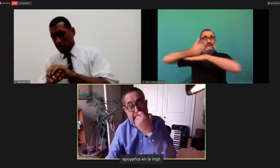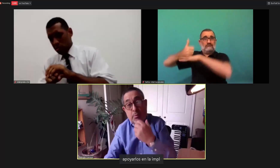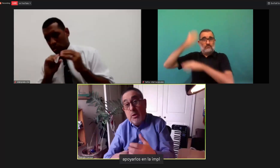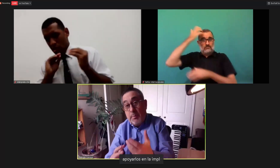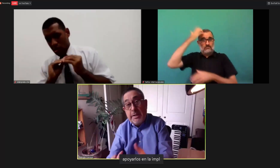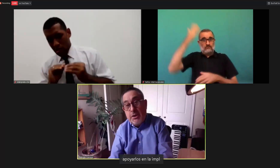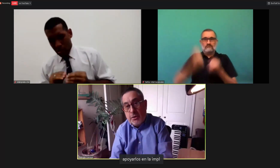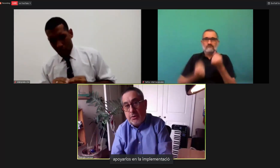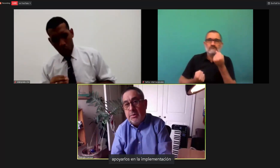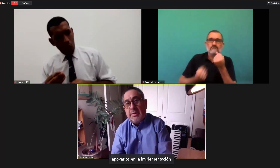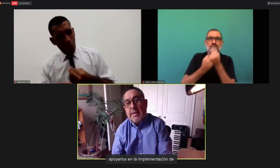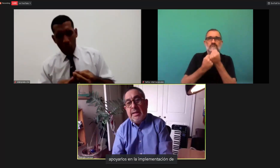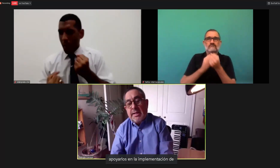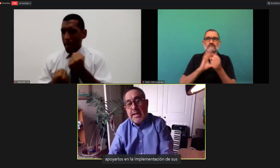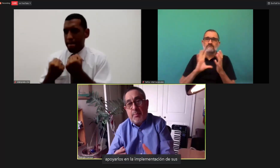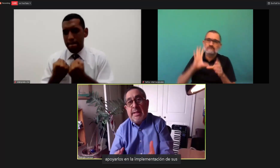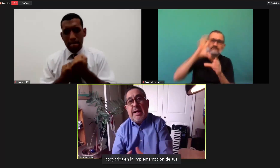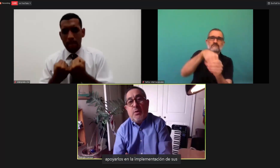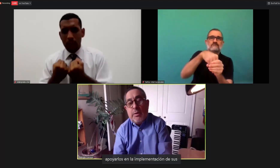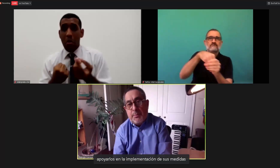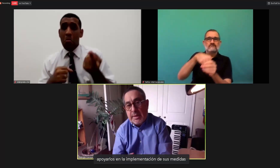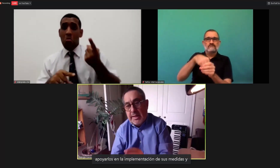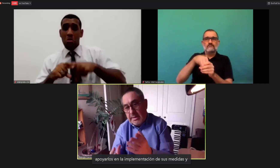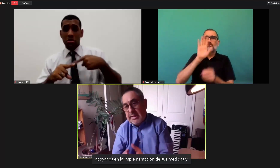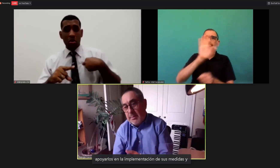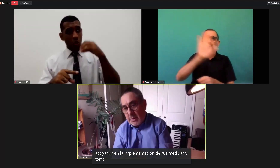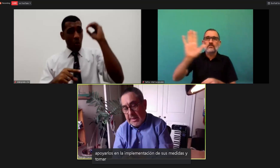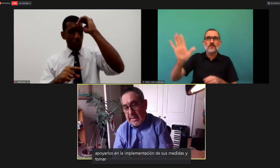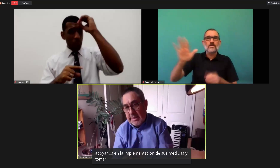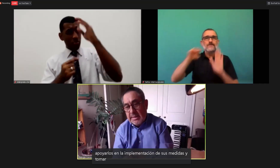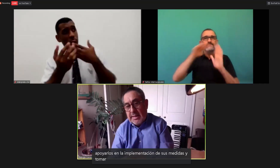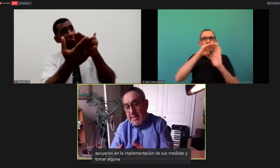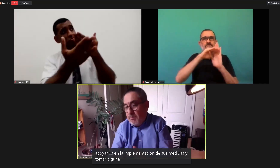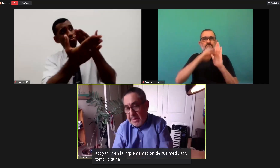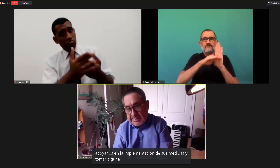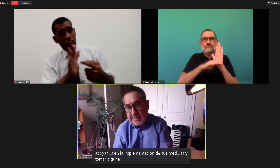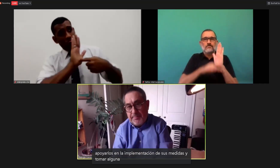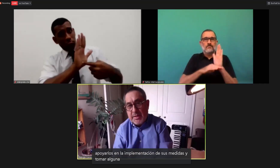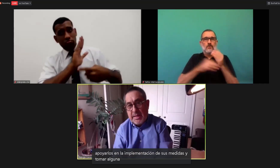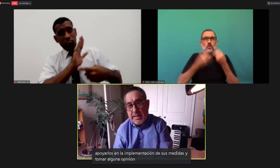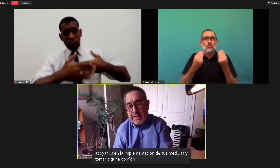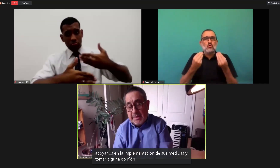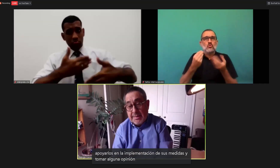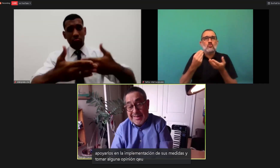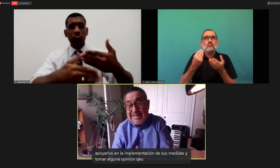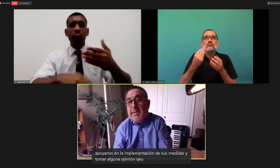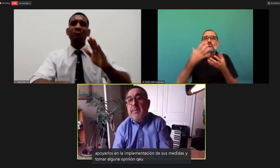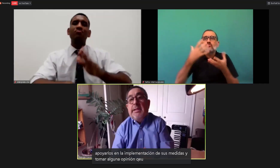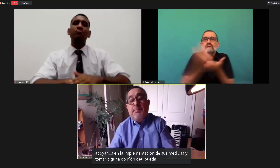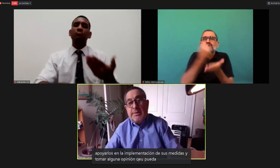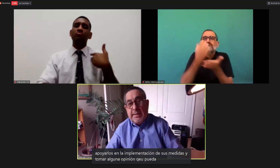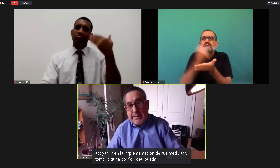alguna opinión que pueda ayudar, porque entendamos que la empresa